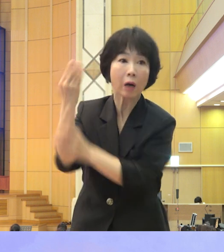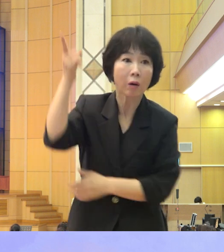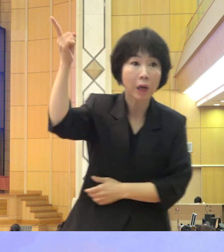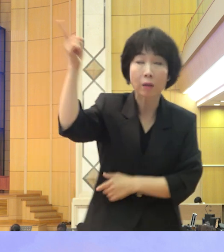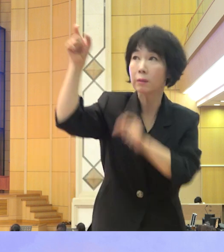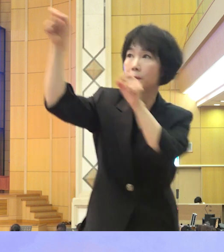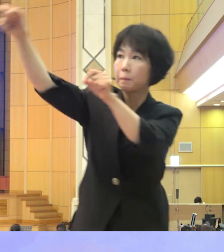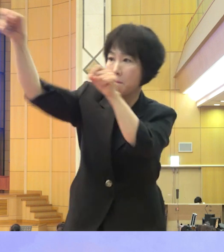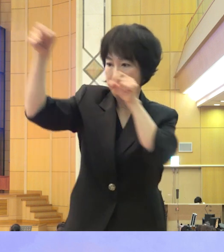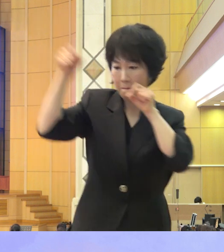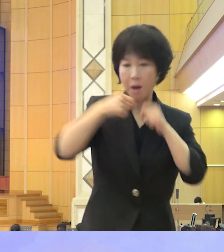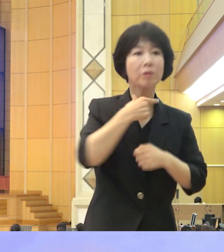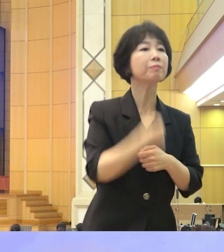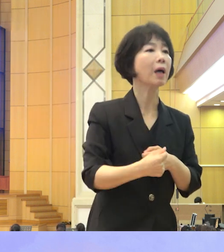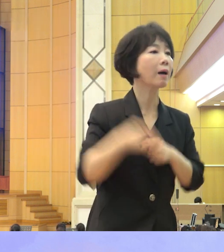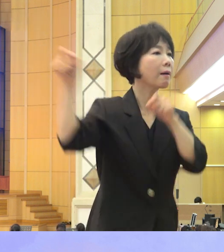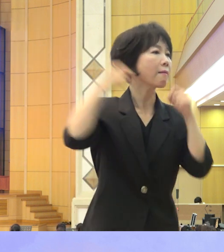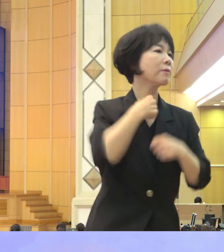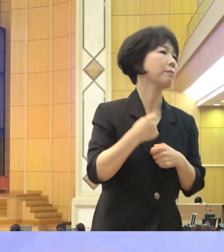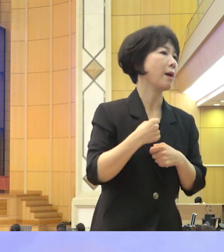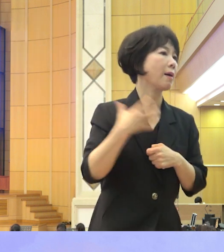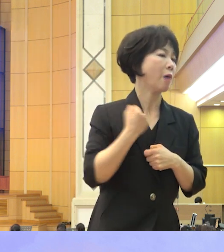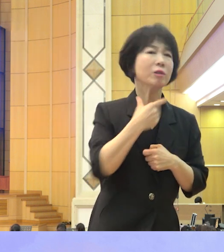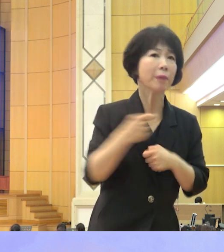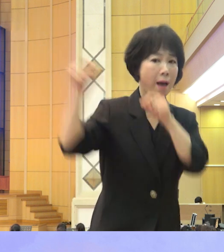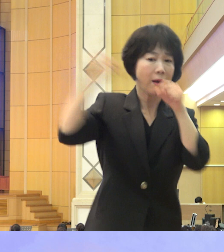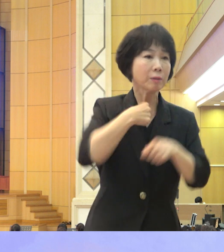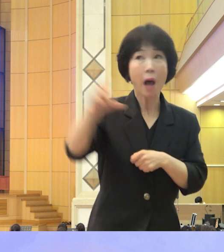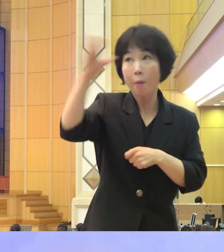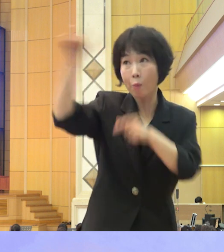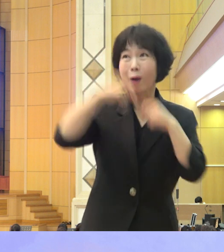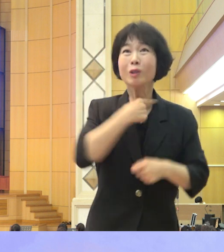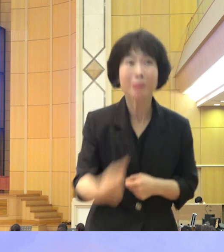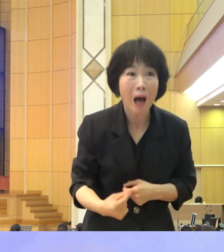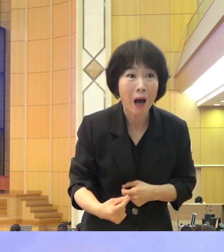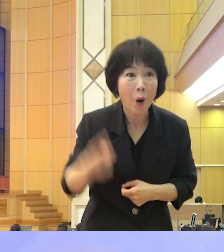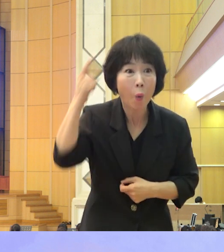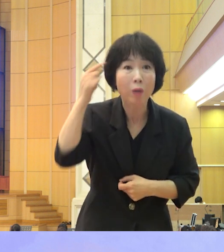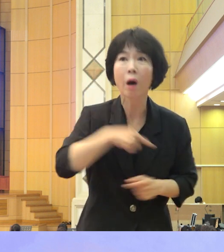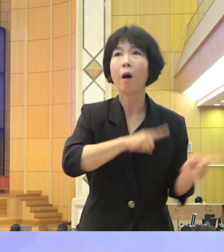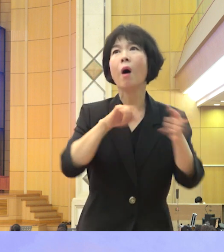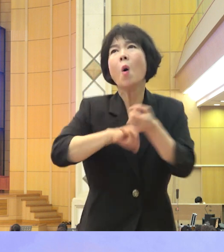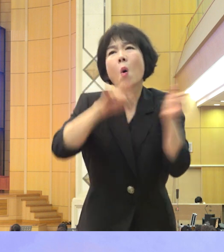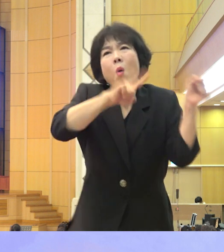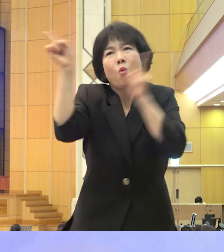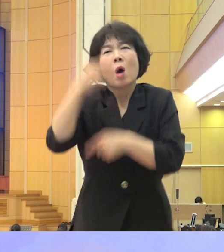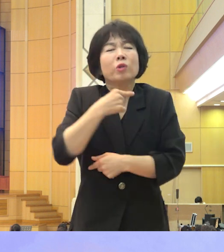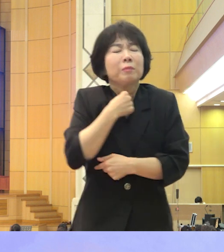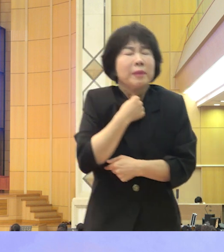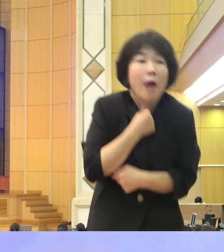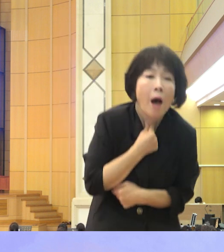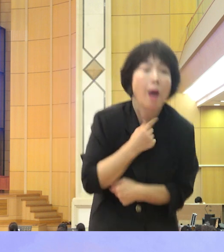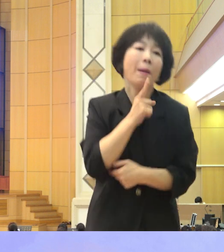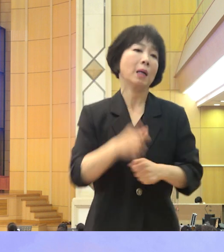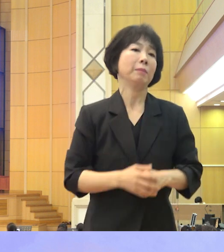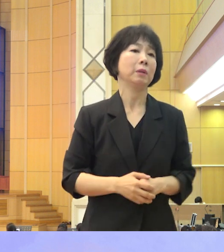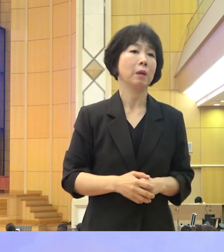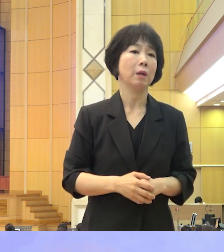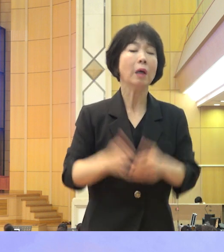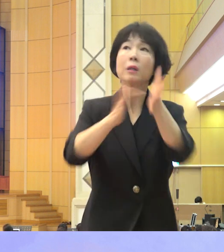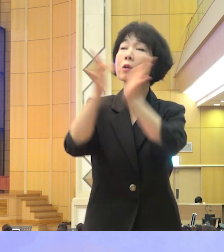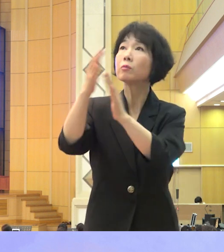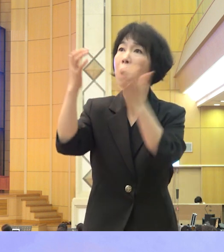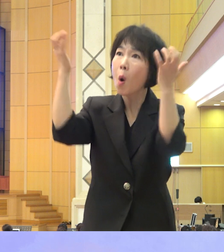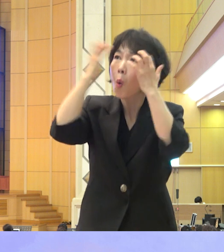부활의 권능과 어떻게 죽은 자가 살지? 부활할 수 있다고 하는 그 권능과